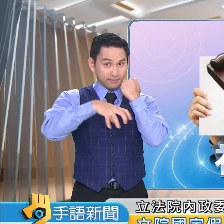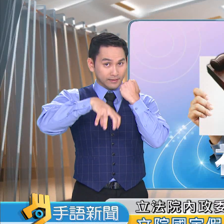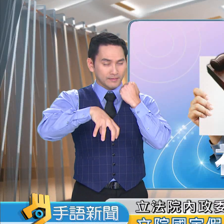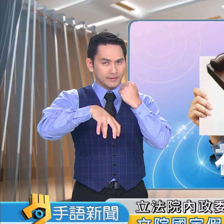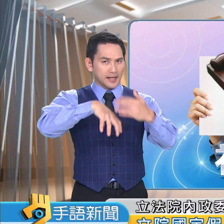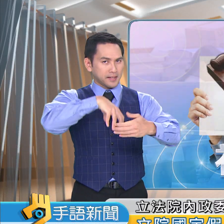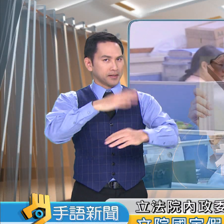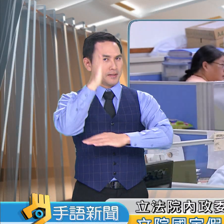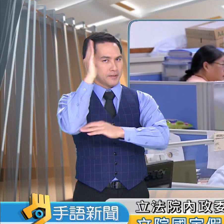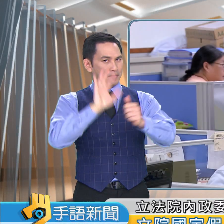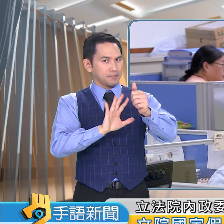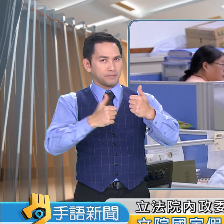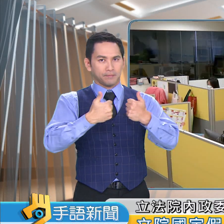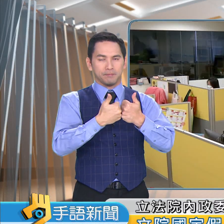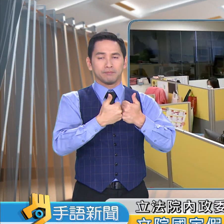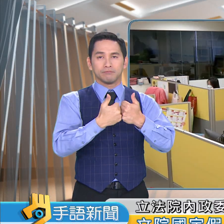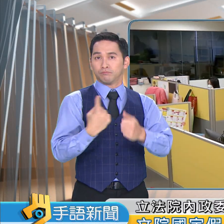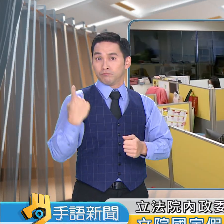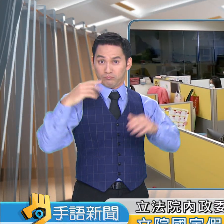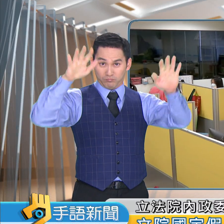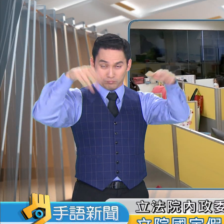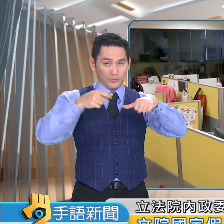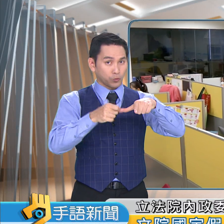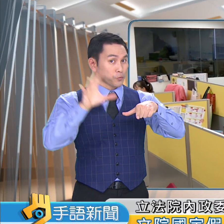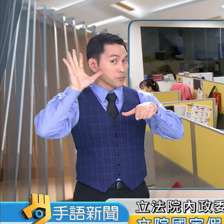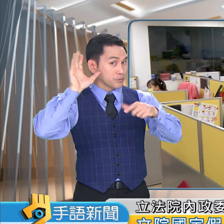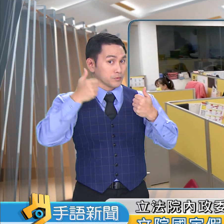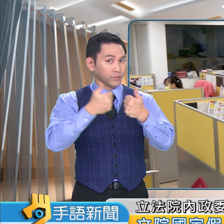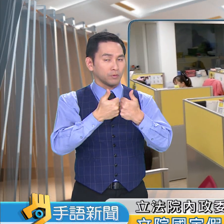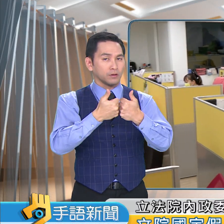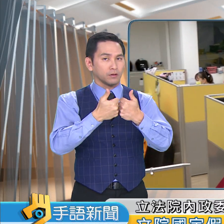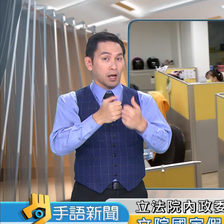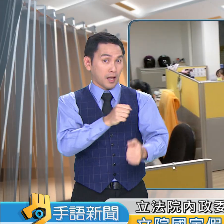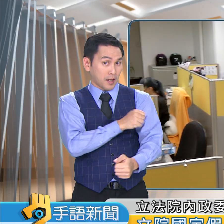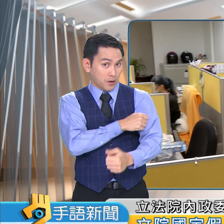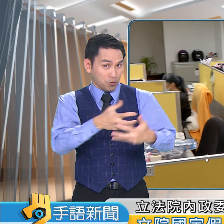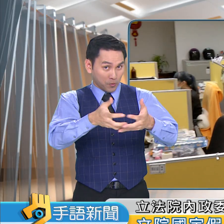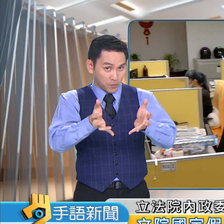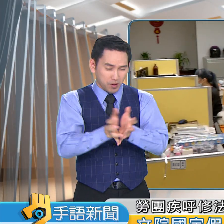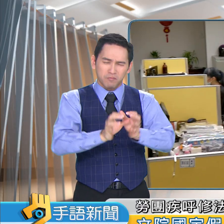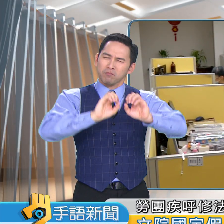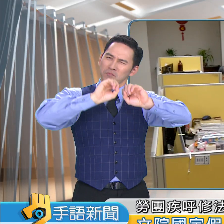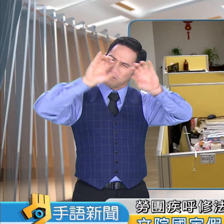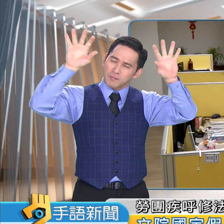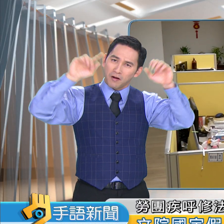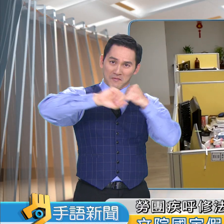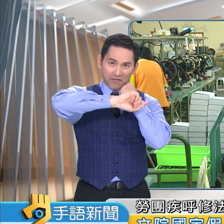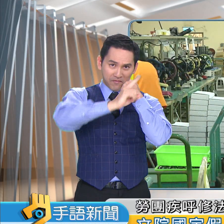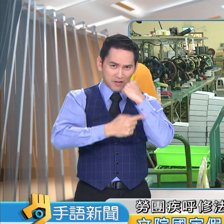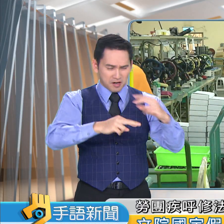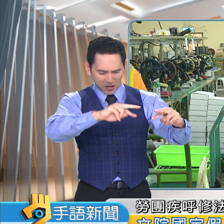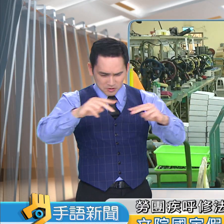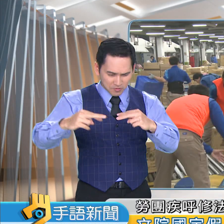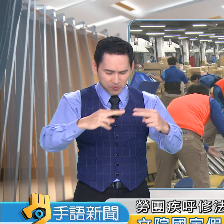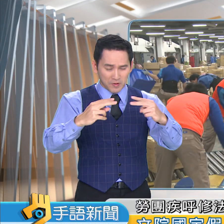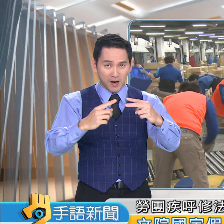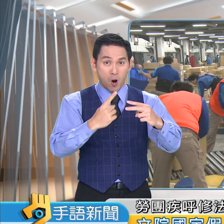立法院内政委员会昨天举办公听会，劳团疾呼修法增加七天